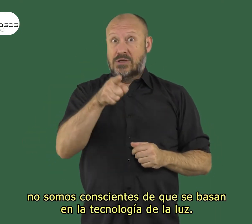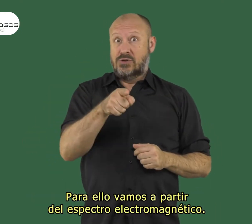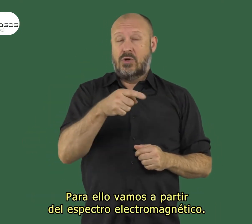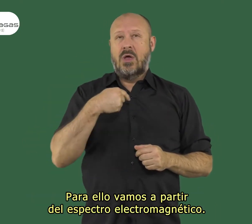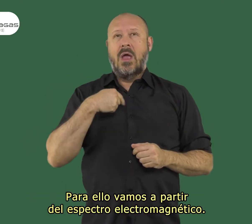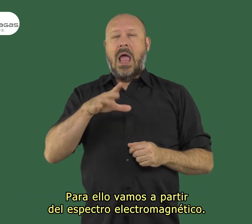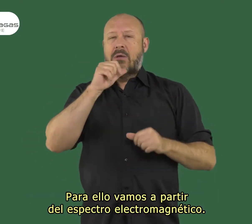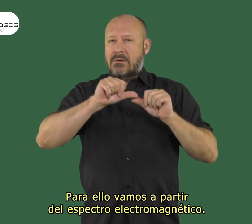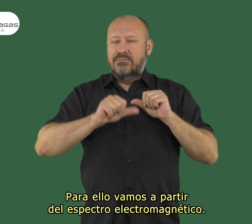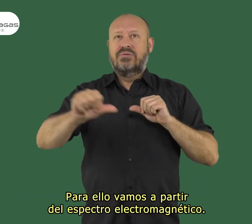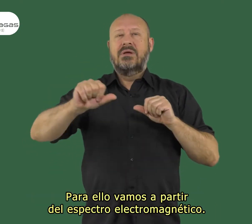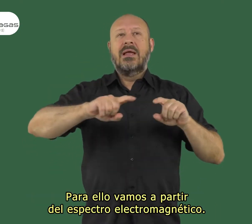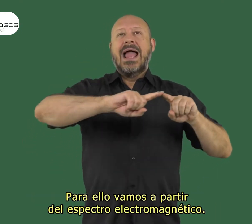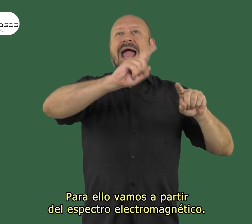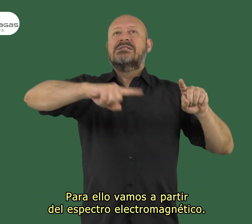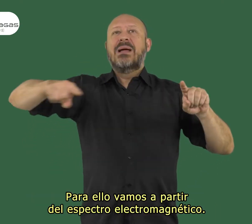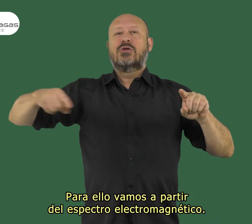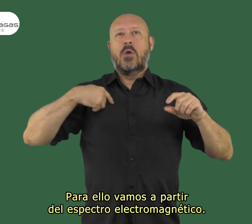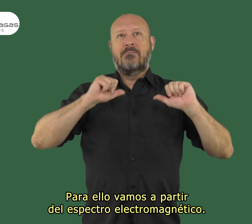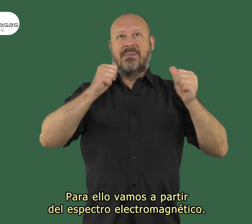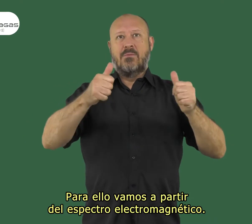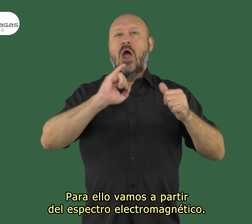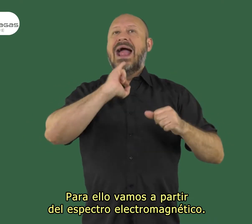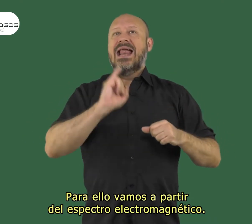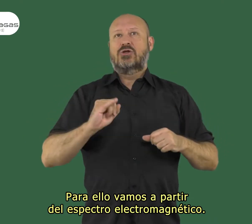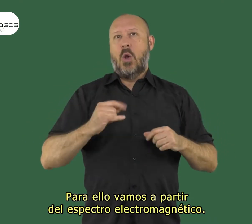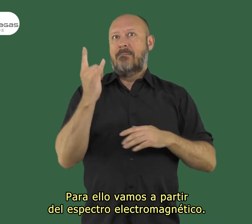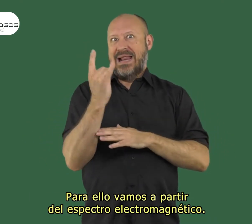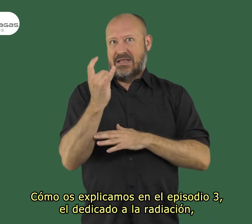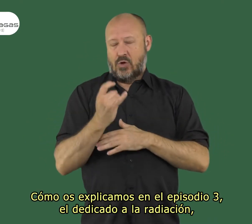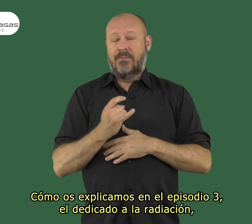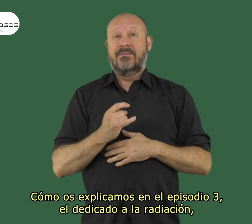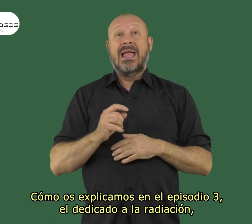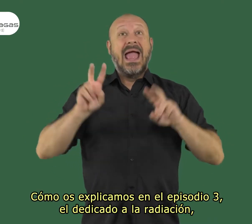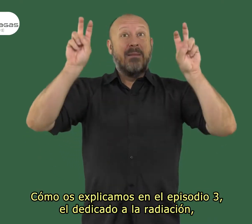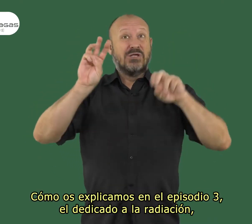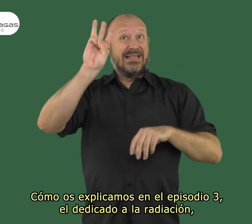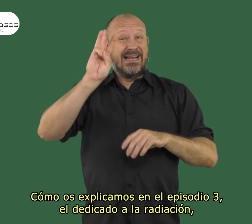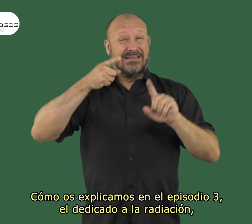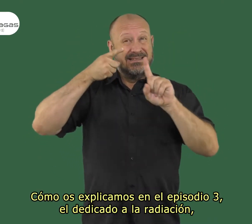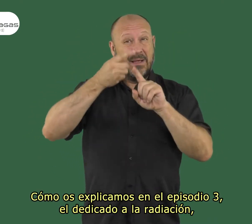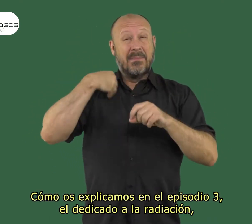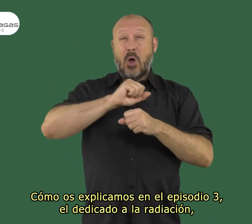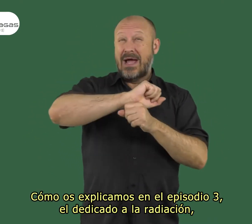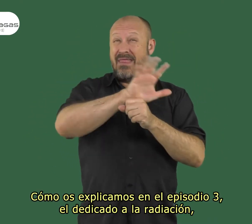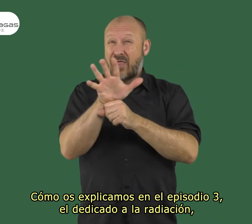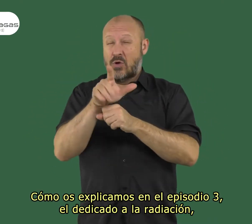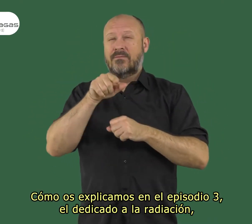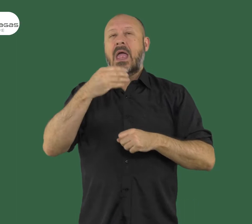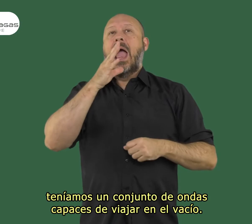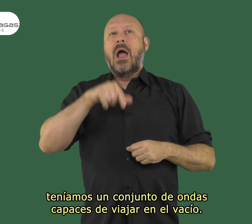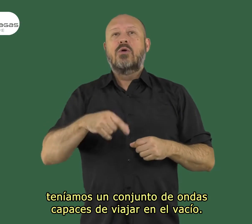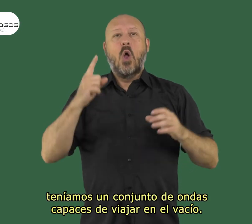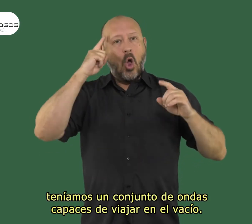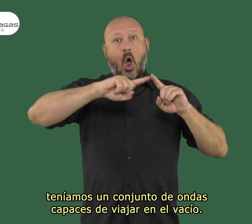luz. Para ello, vamos a partir del espectro electromagnético. Como os explicamos en el episodio 3, el dedicado a la